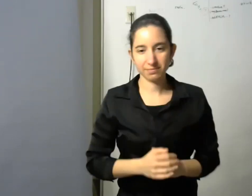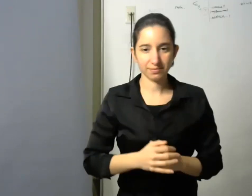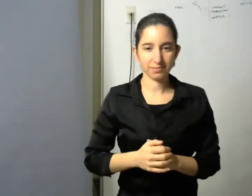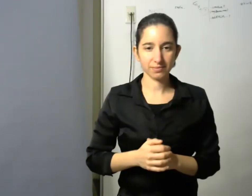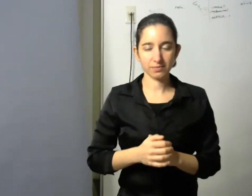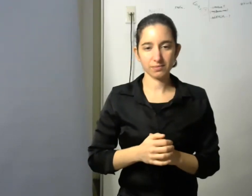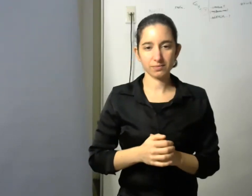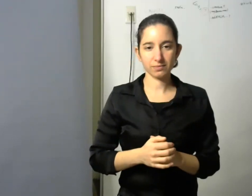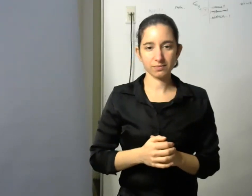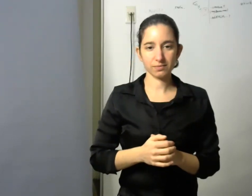posibilidades